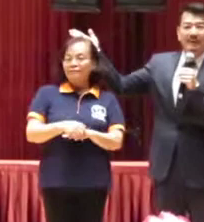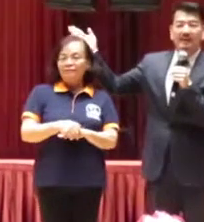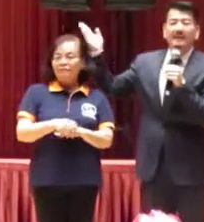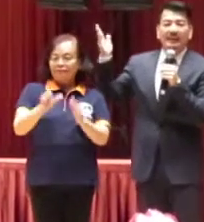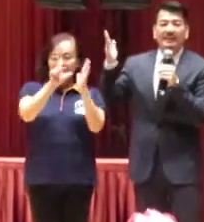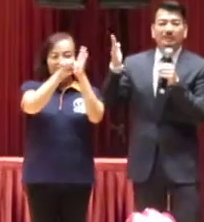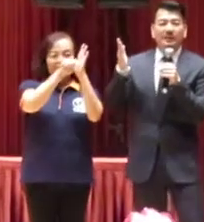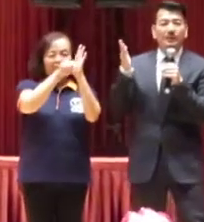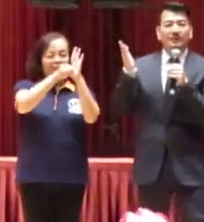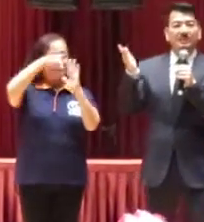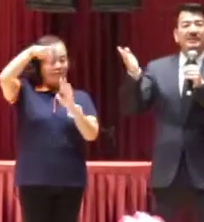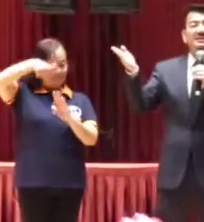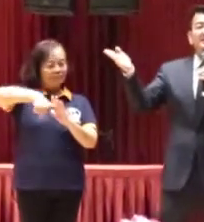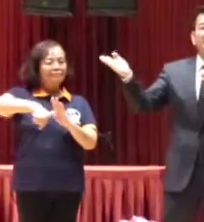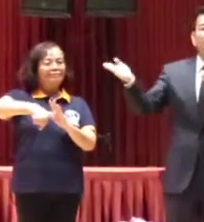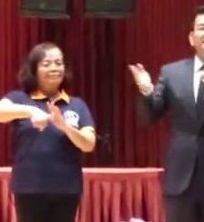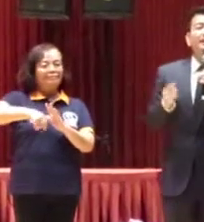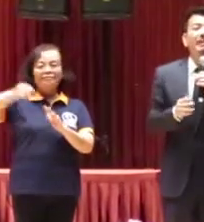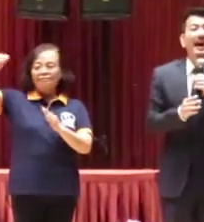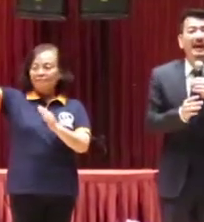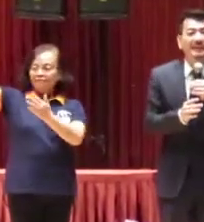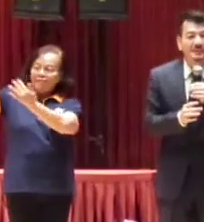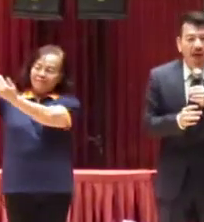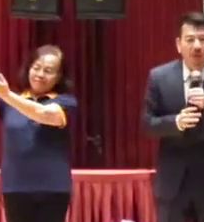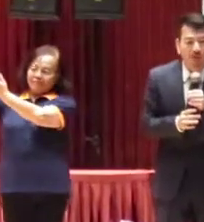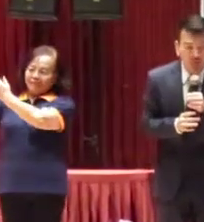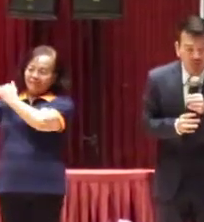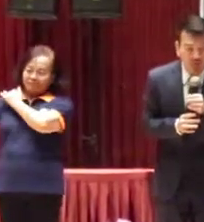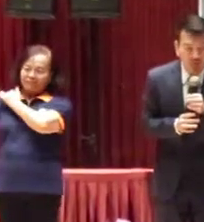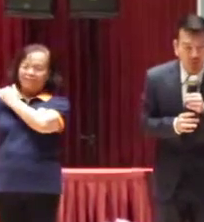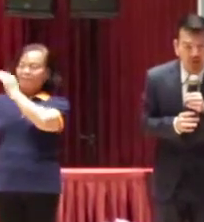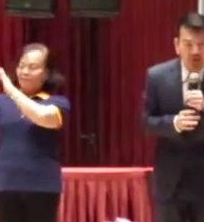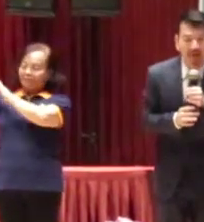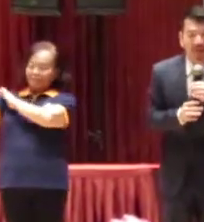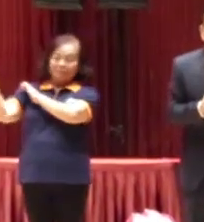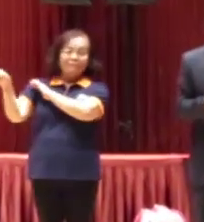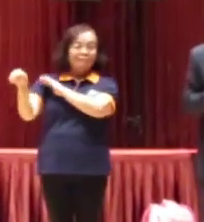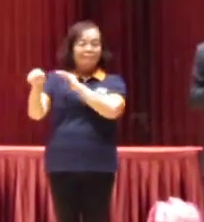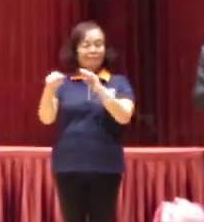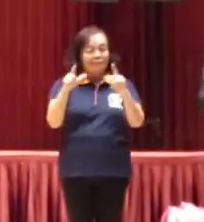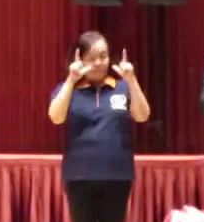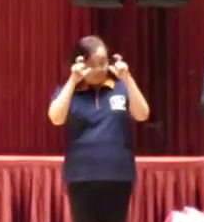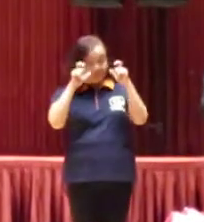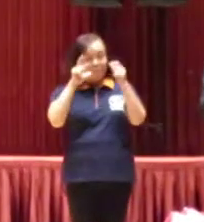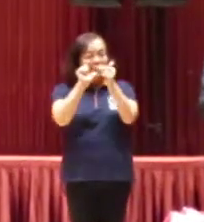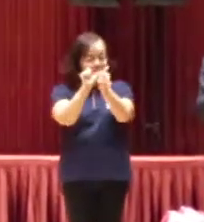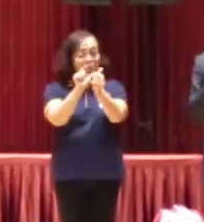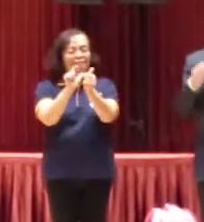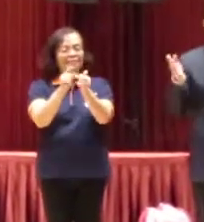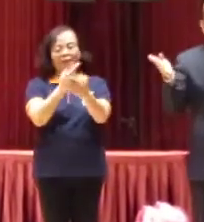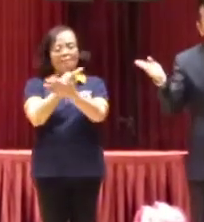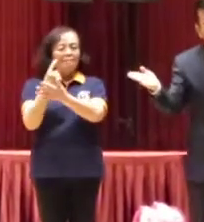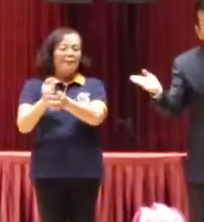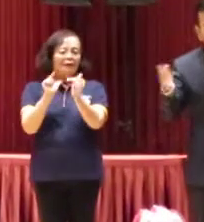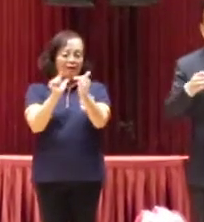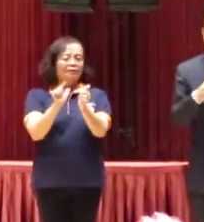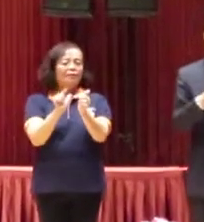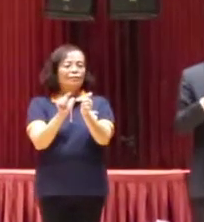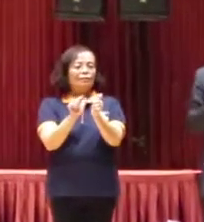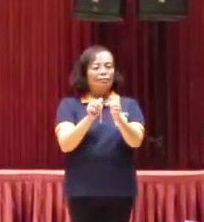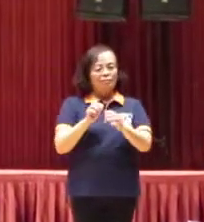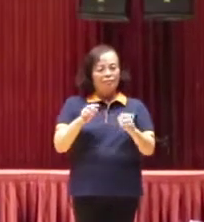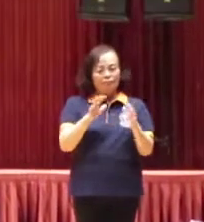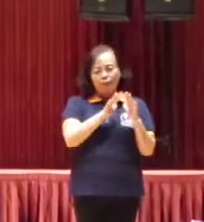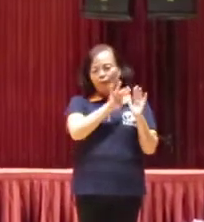的下面，等一下我们又从那边进到我们的拍照区，啊，那条盖宝哈。一区一区，啊，你得落去啊拍